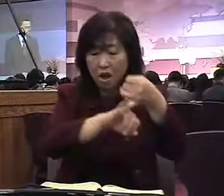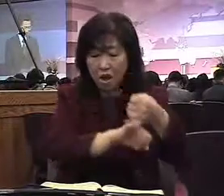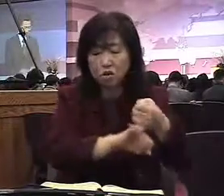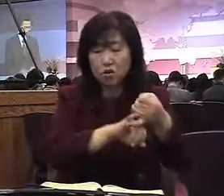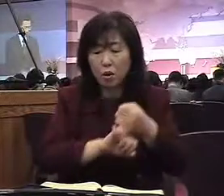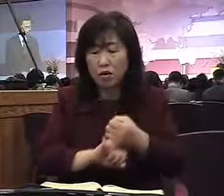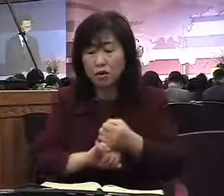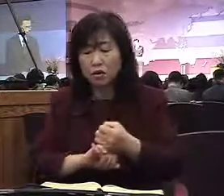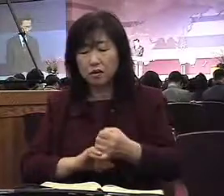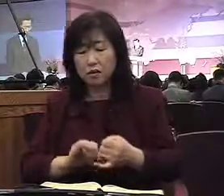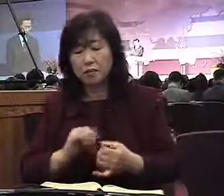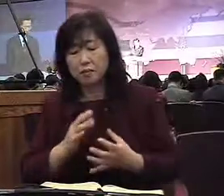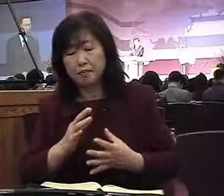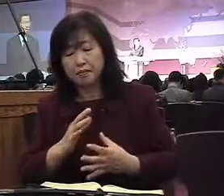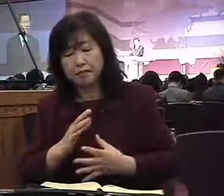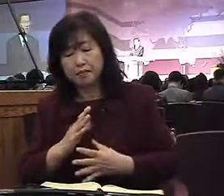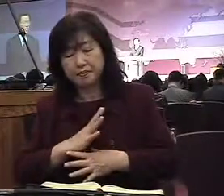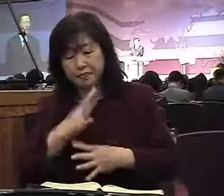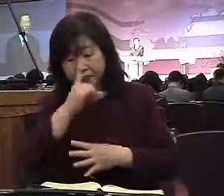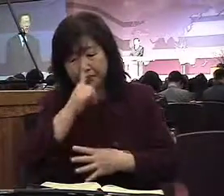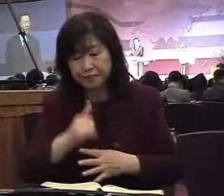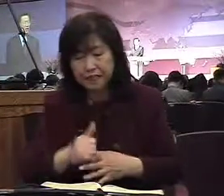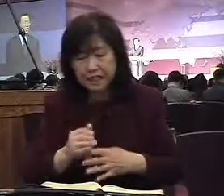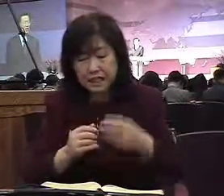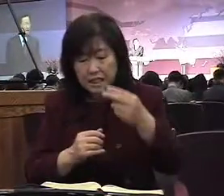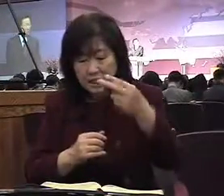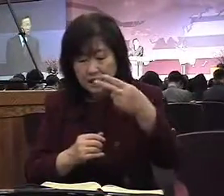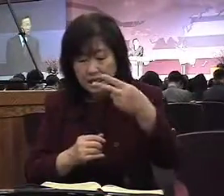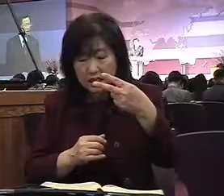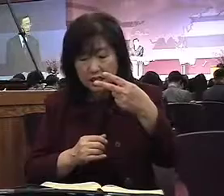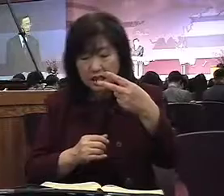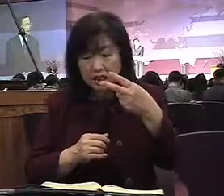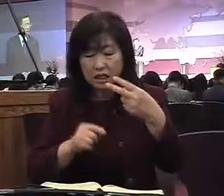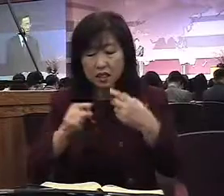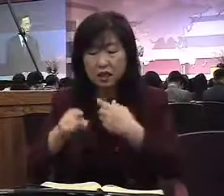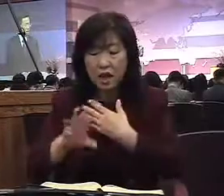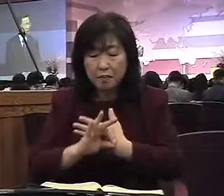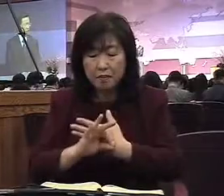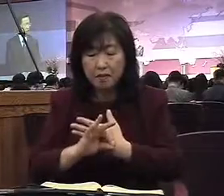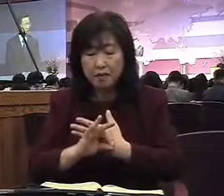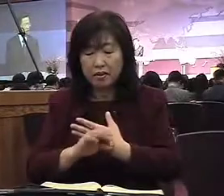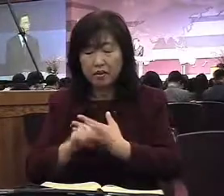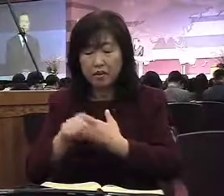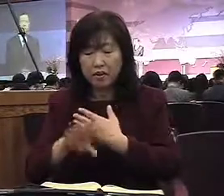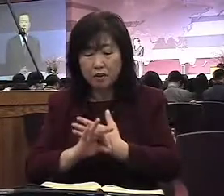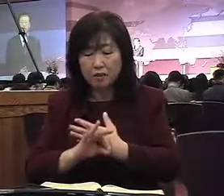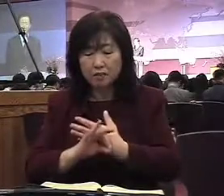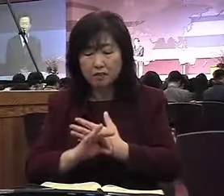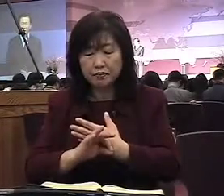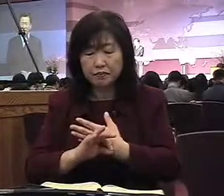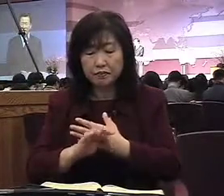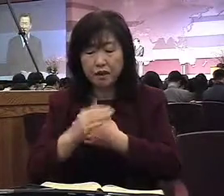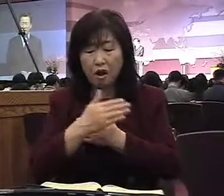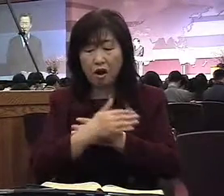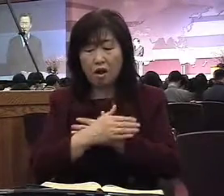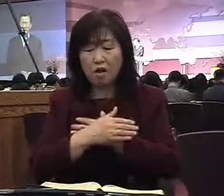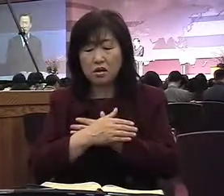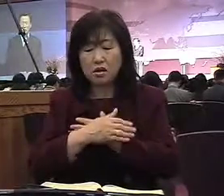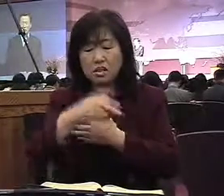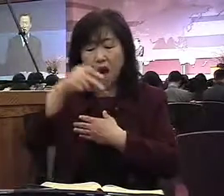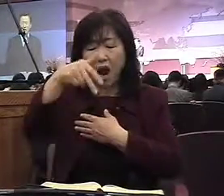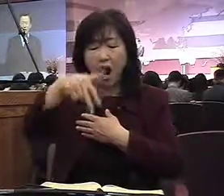놀라워요. 먼저 2절에 그리하면 여기에 장수해야 되죠. 정말 장수 건강해야